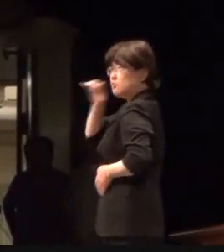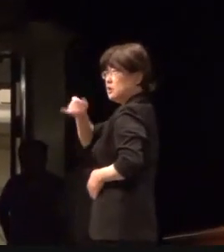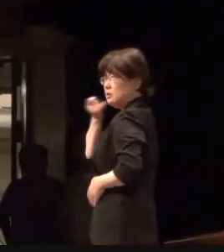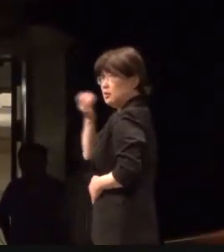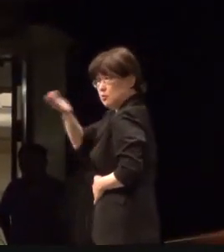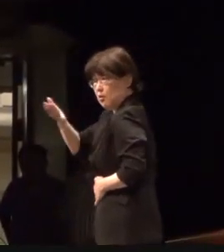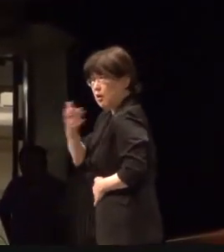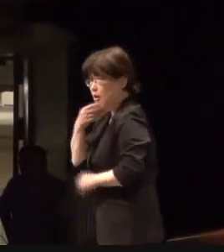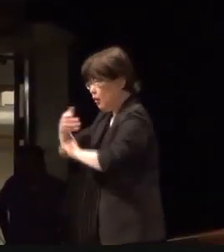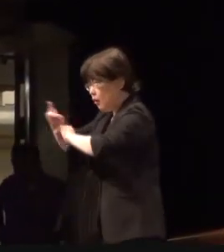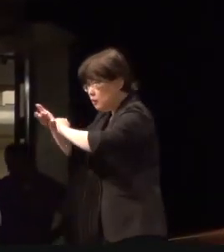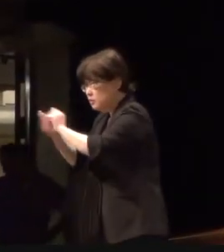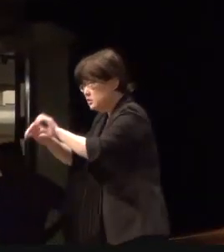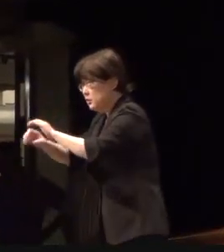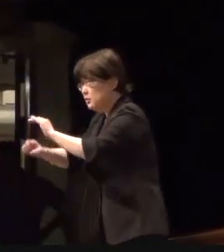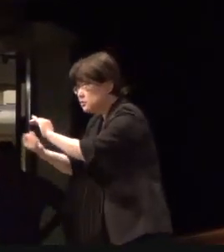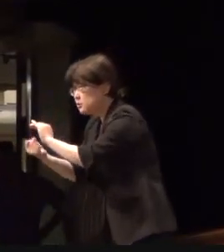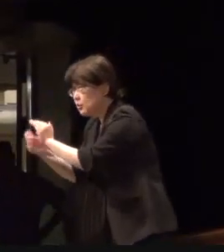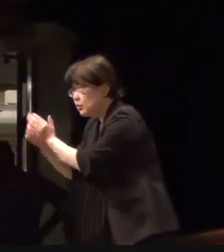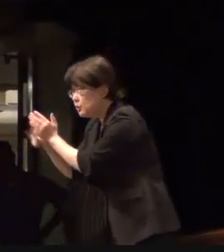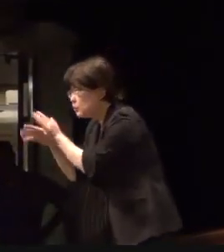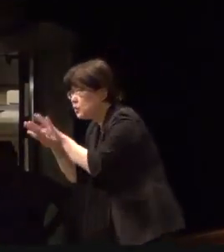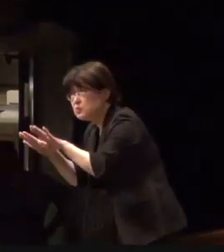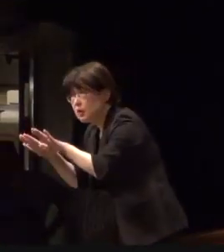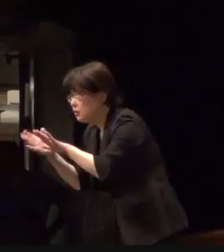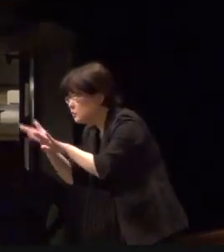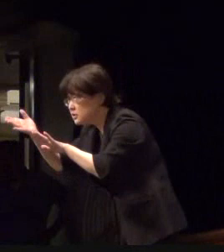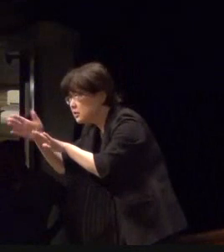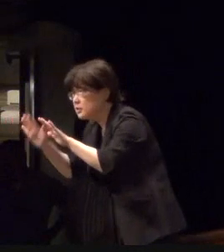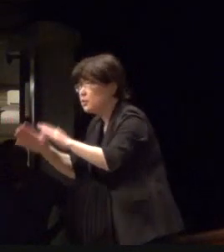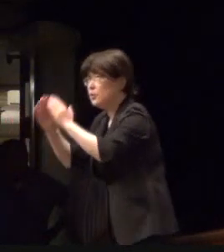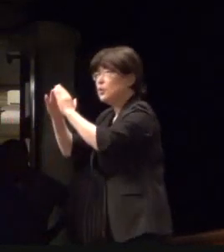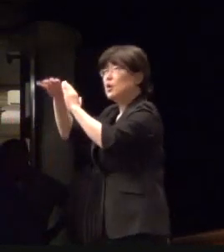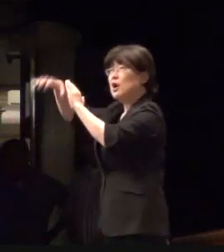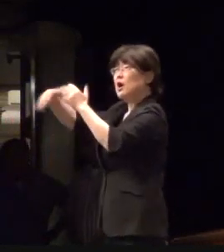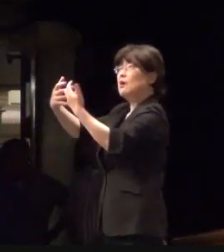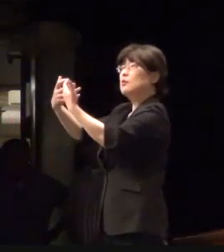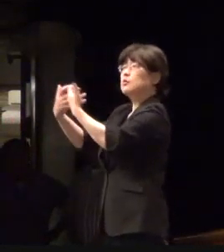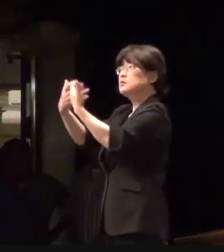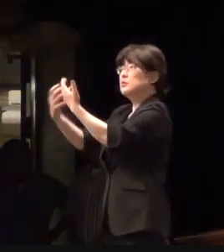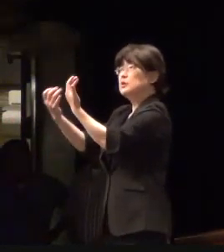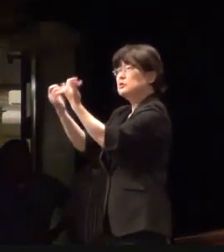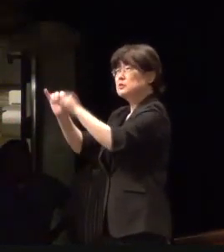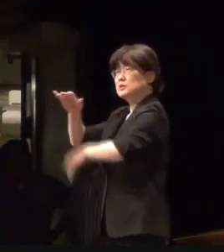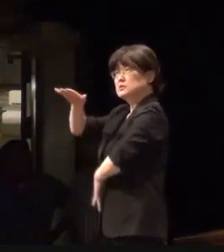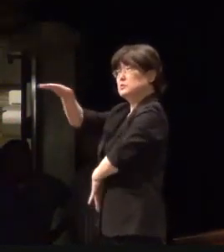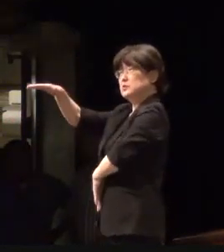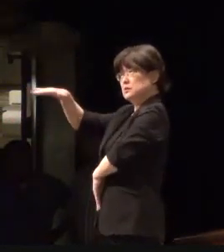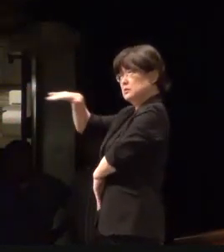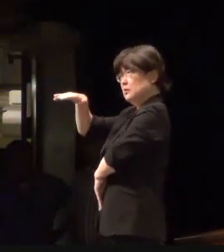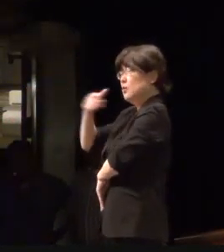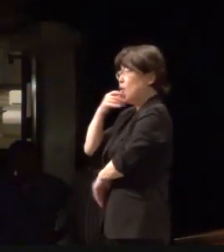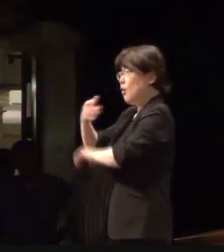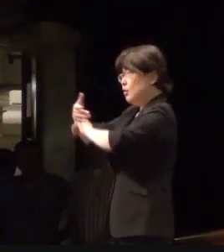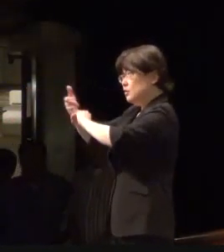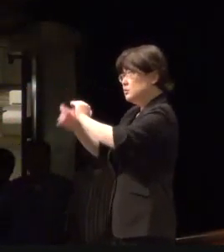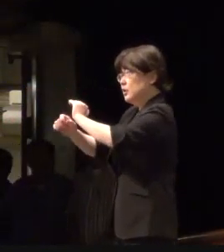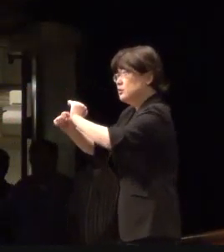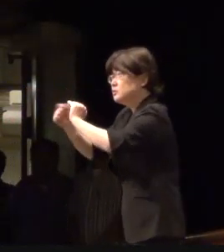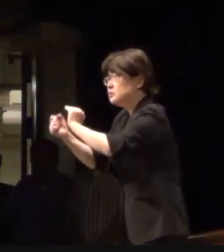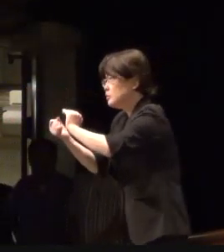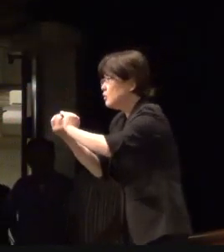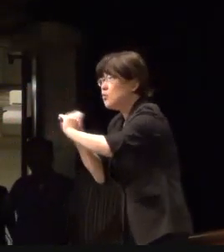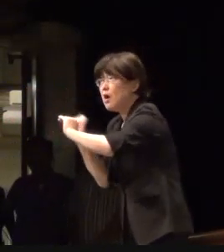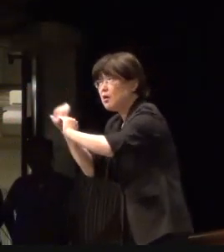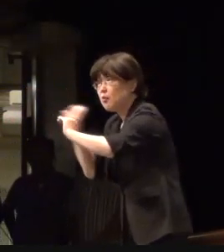の事故が起きた今はそうです。今日この会場を埋め尽くしているくださっている人たちにしても、福島の事故が起きるまで